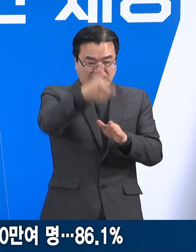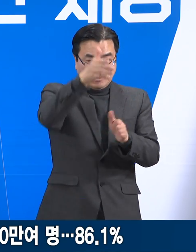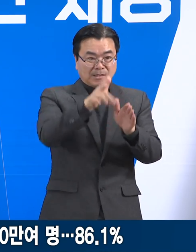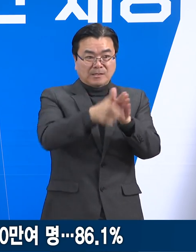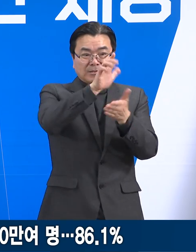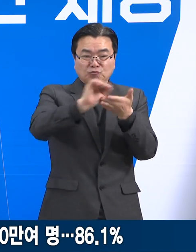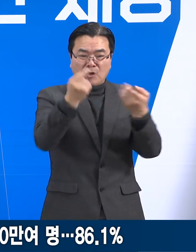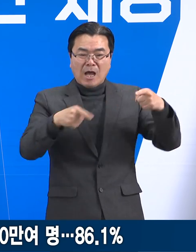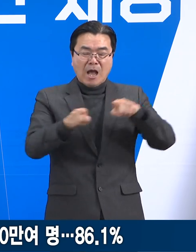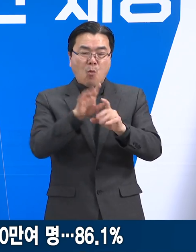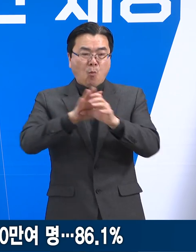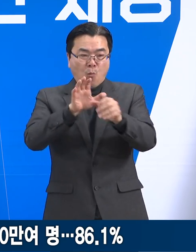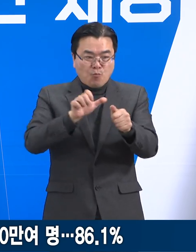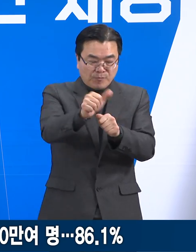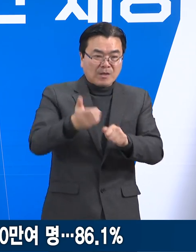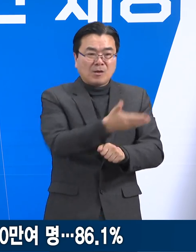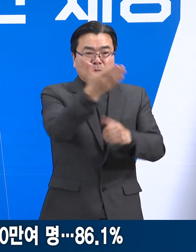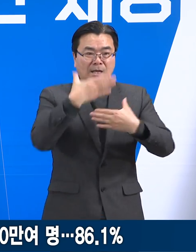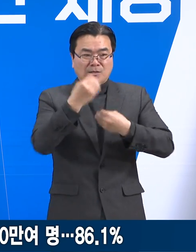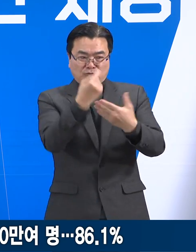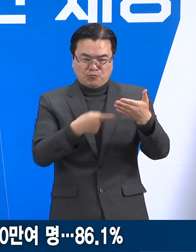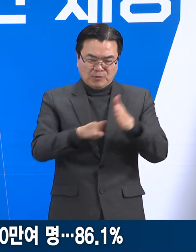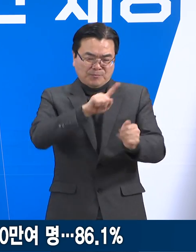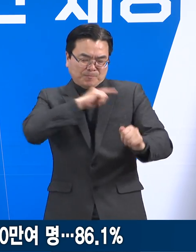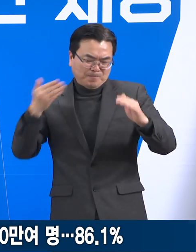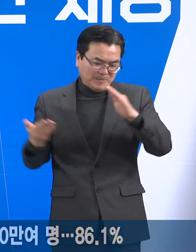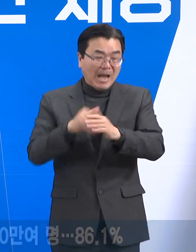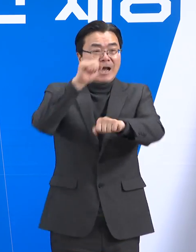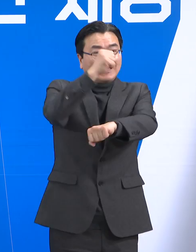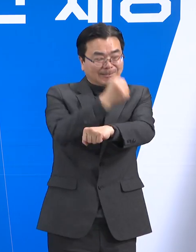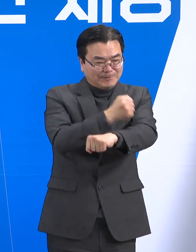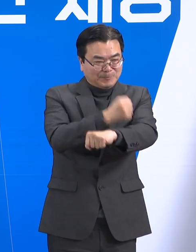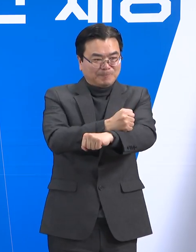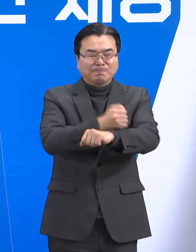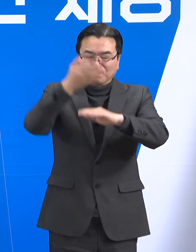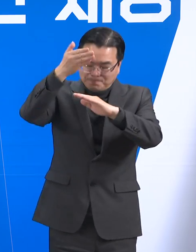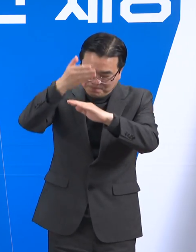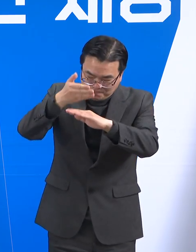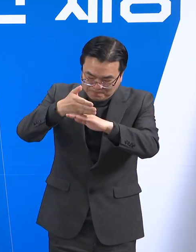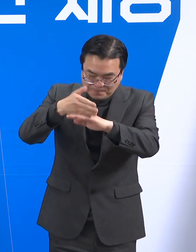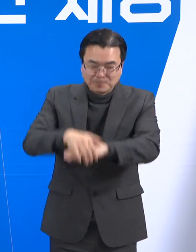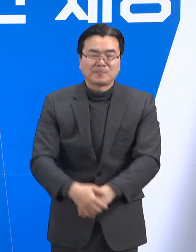함께 코로나19 극복과 도민의 안전을 위해서 최선을 다하겠습니다. 네, 감사합니다.